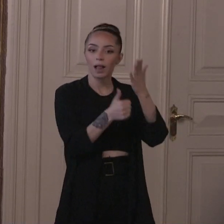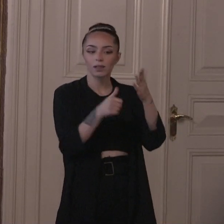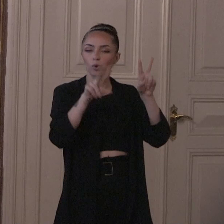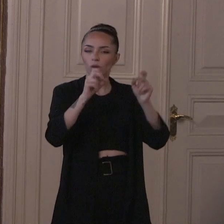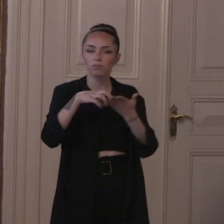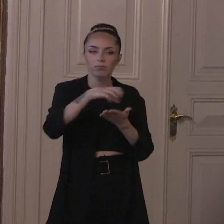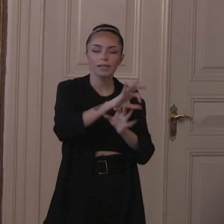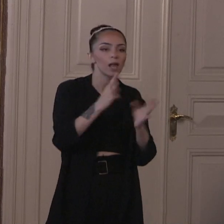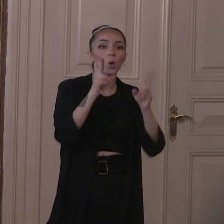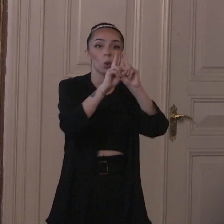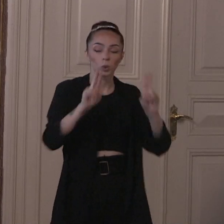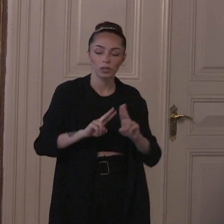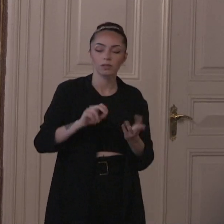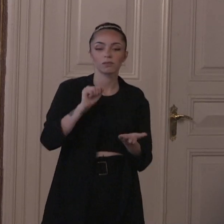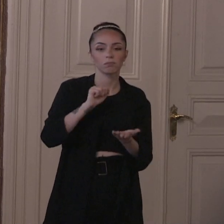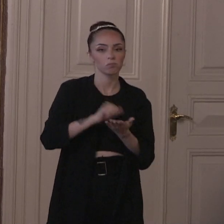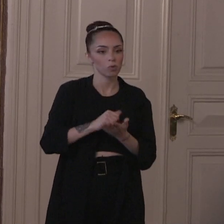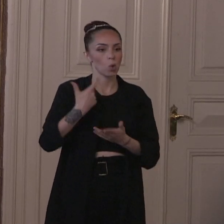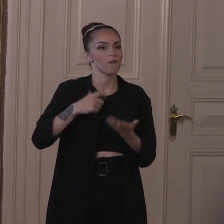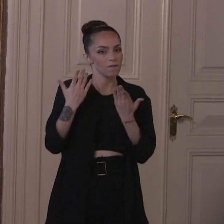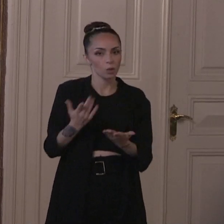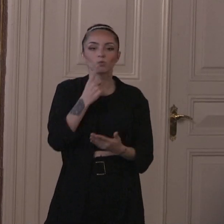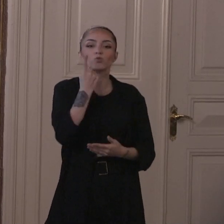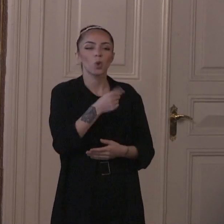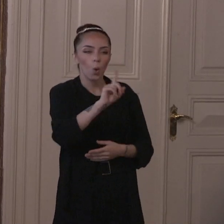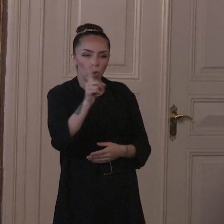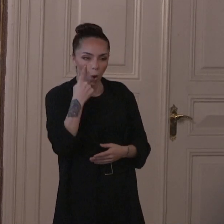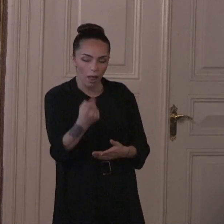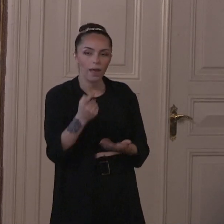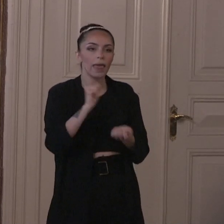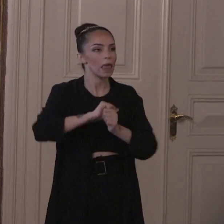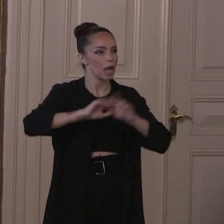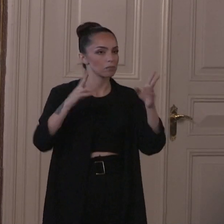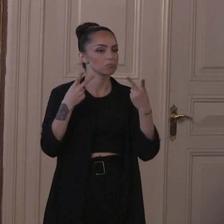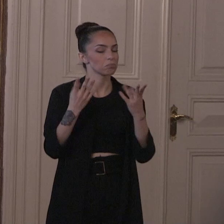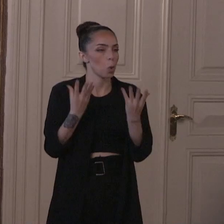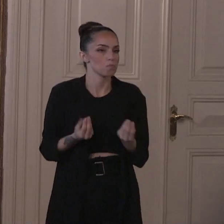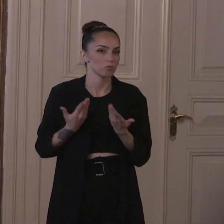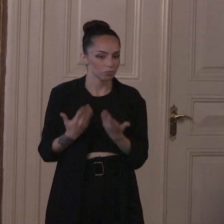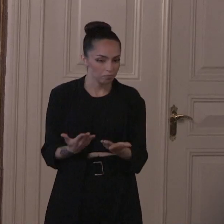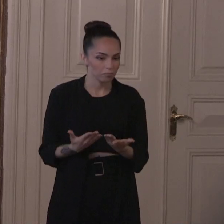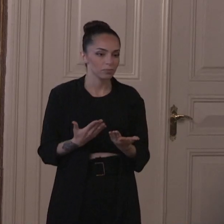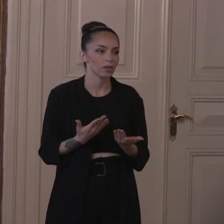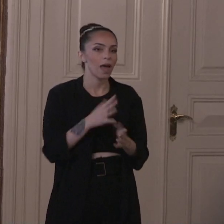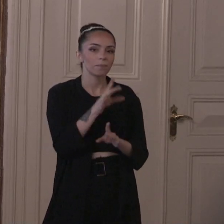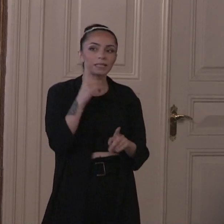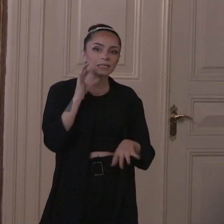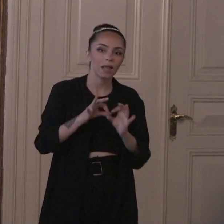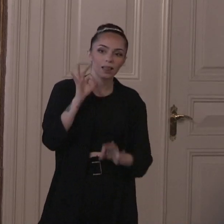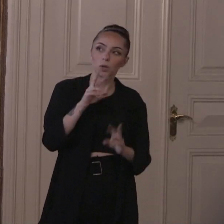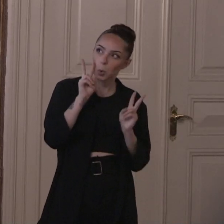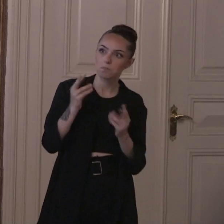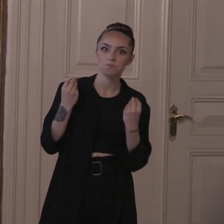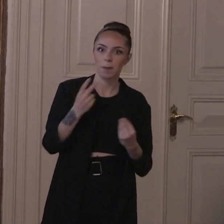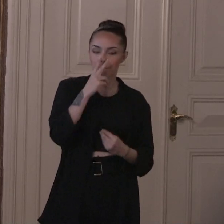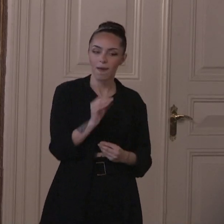uluslararası nitelikte yayın oluşturmak, %10'luk dilinde yayın oluşturmak, etki değeri yüksek yayın bakımından veya atıp